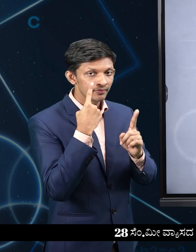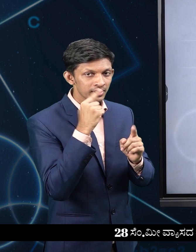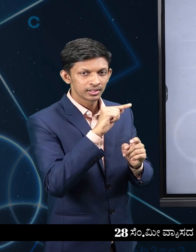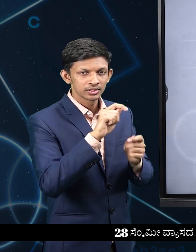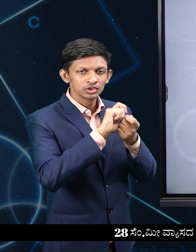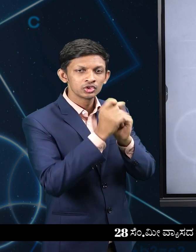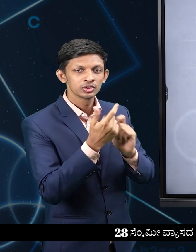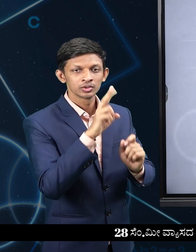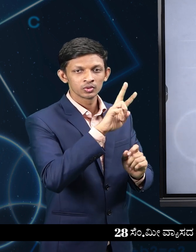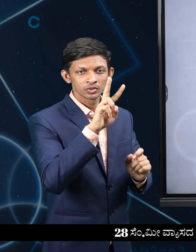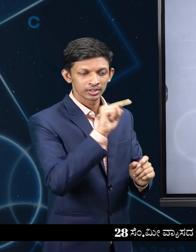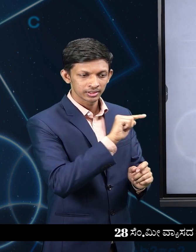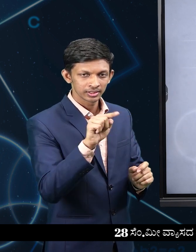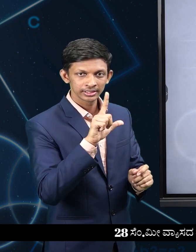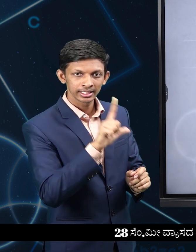22/7 ಬಳಸಿ.